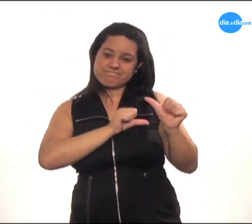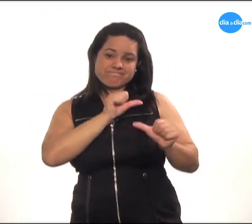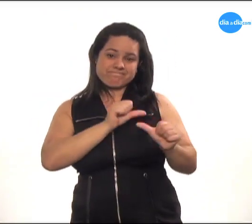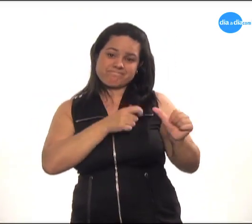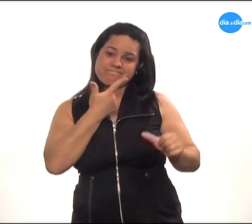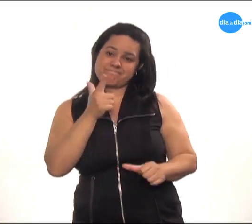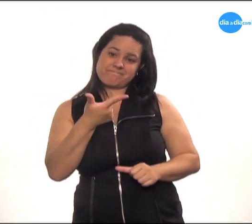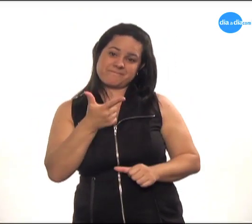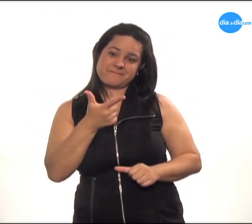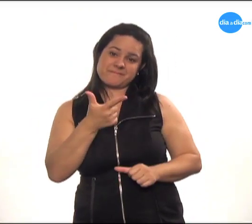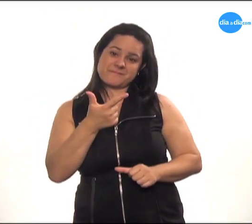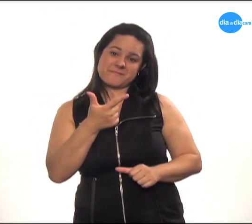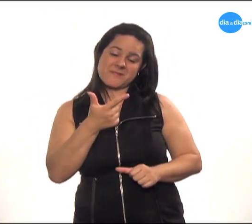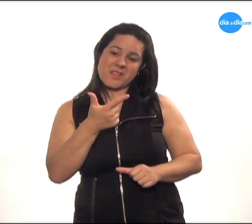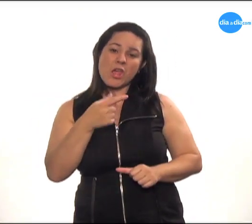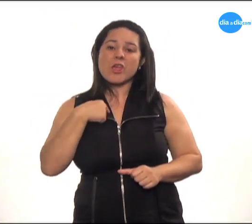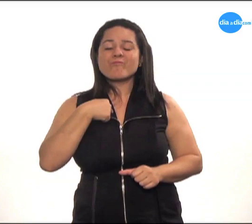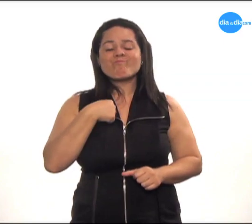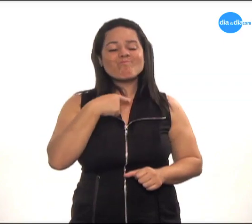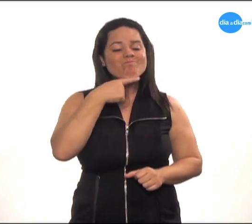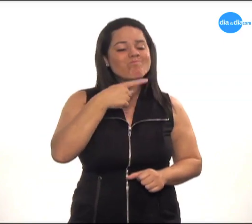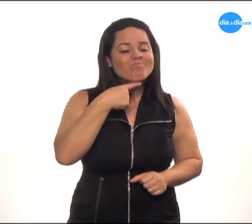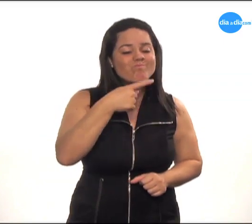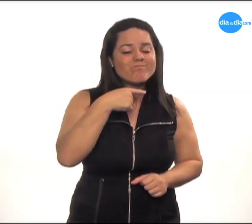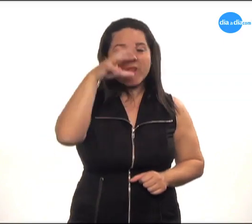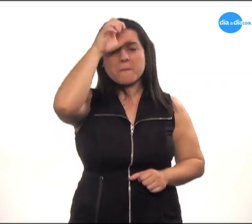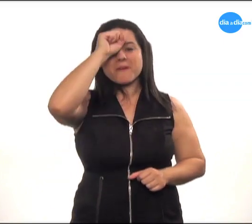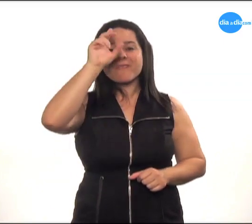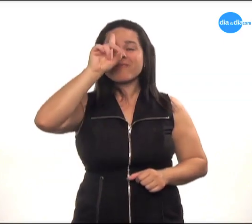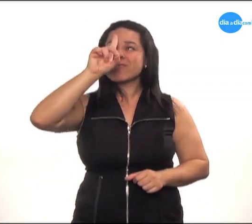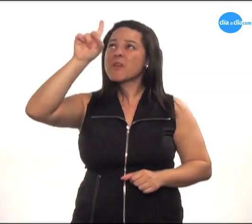aprender que Deus tem mais para nos dar.